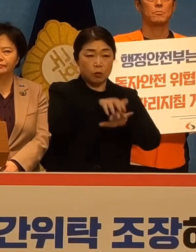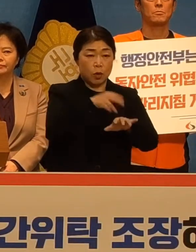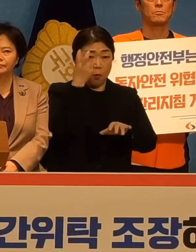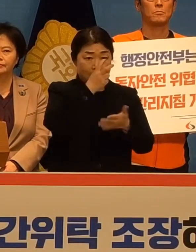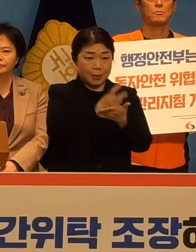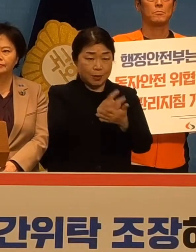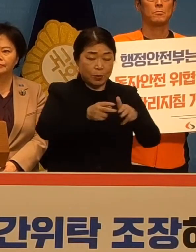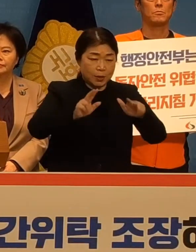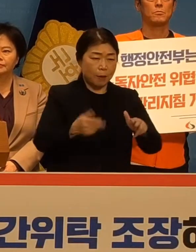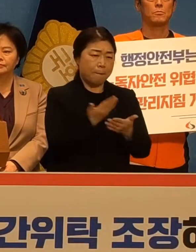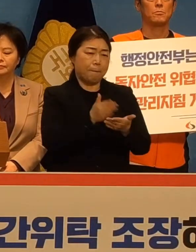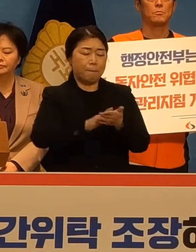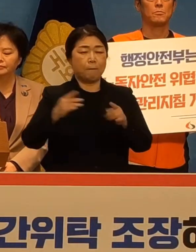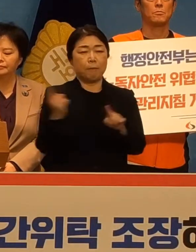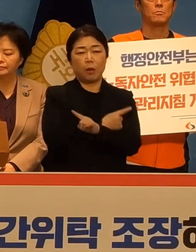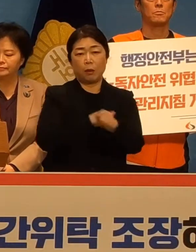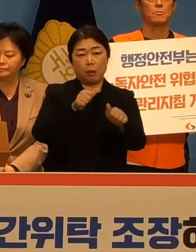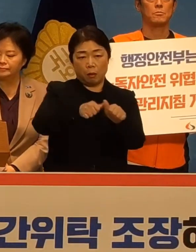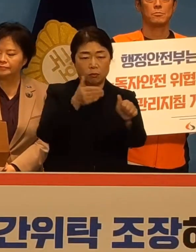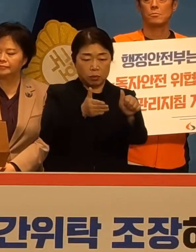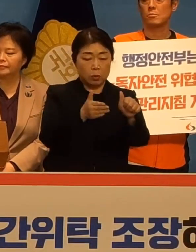당장 개정하십시오.